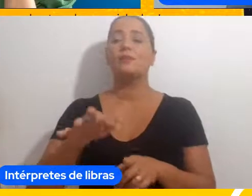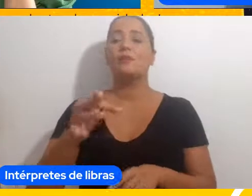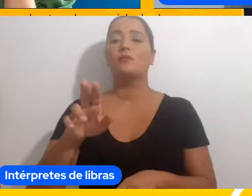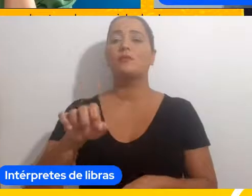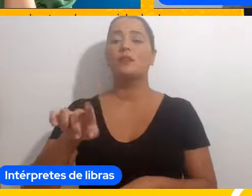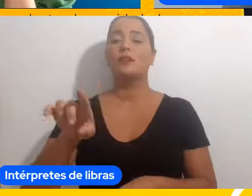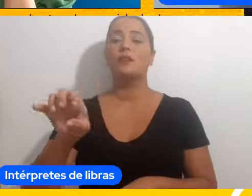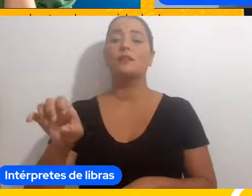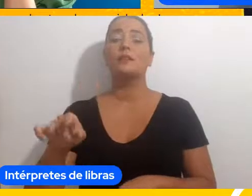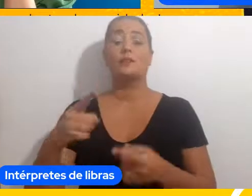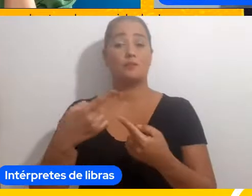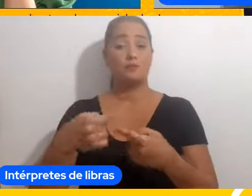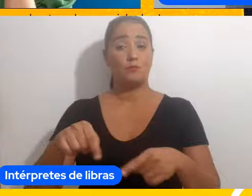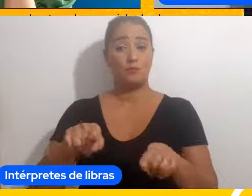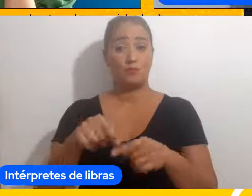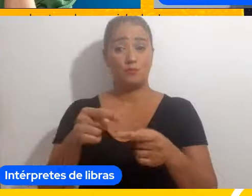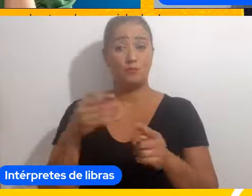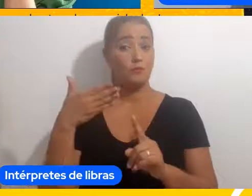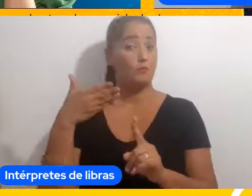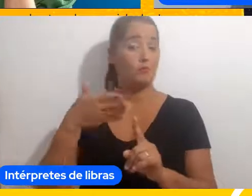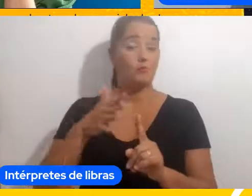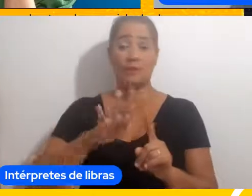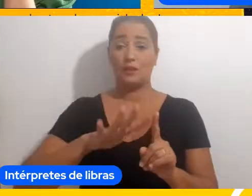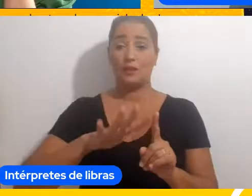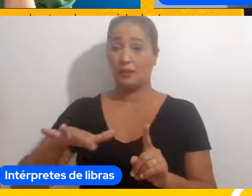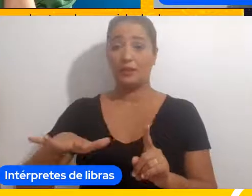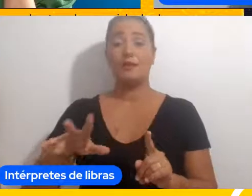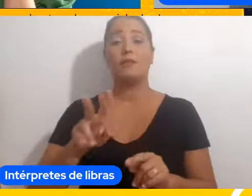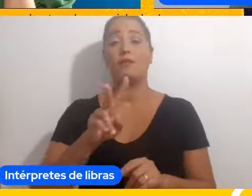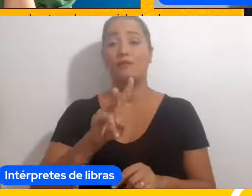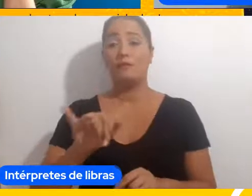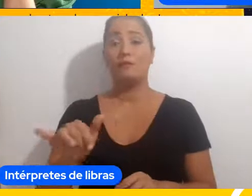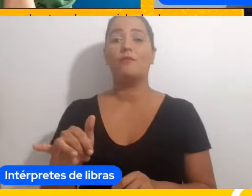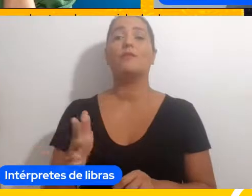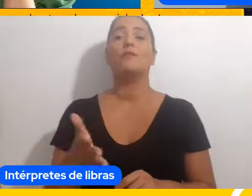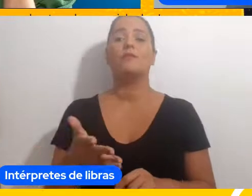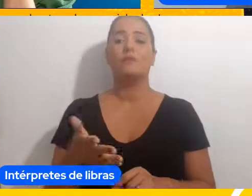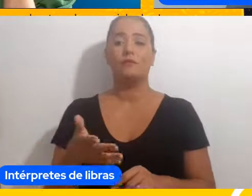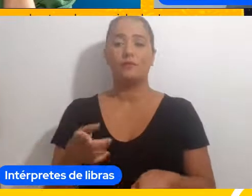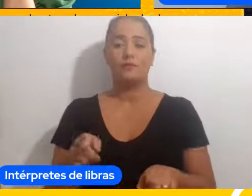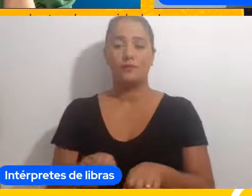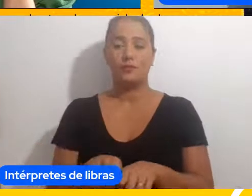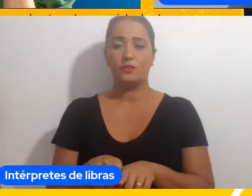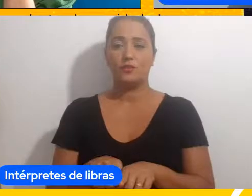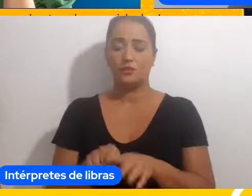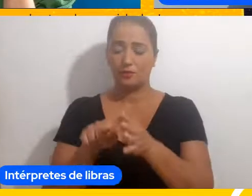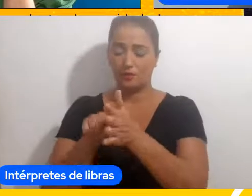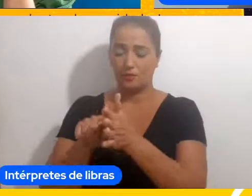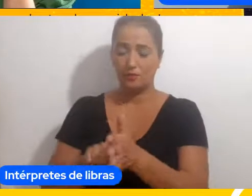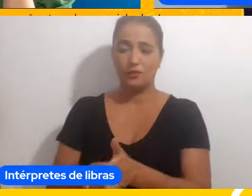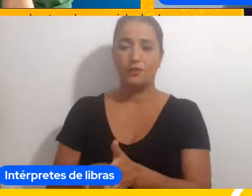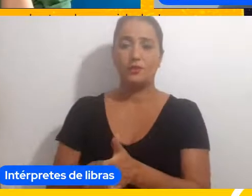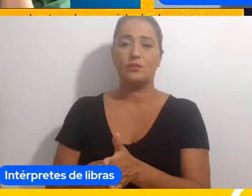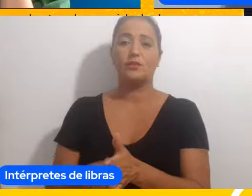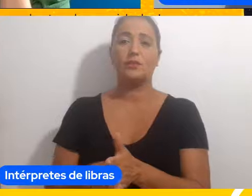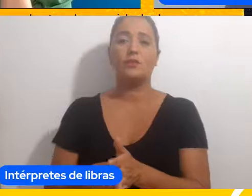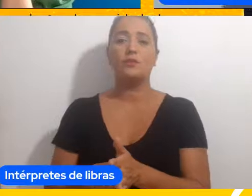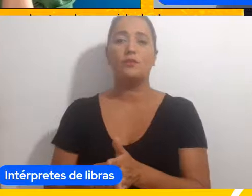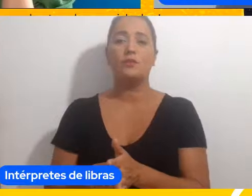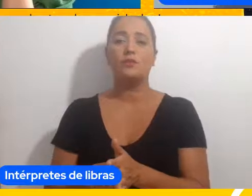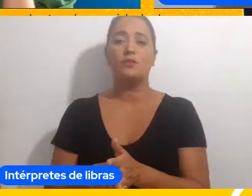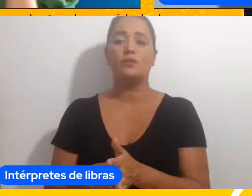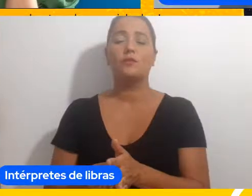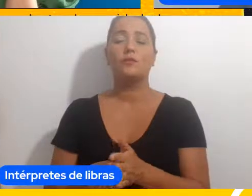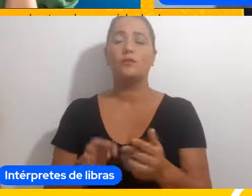clássica dedicado para as crianças. Então, vai ter aí um grande desejo meu, enquanto curador, de trazer esse diálogo também